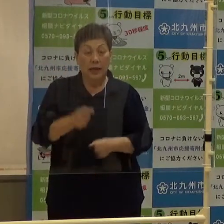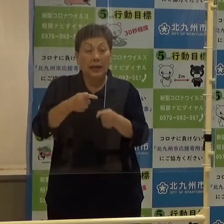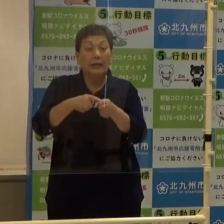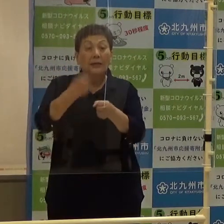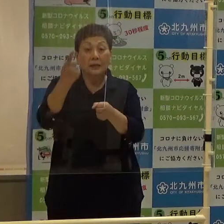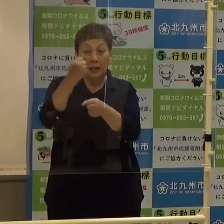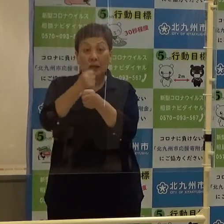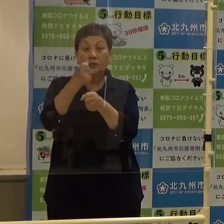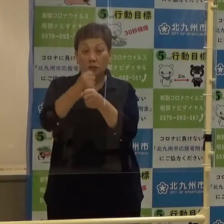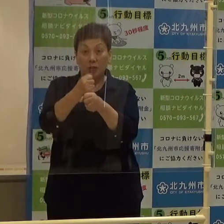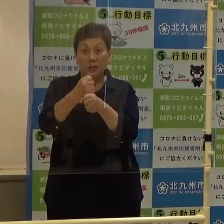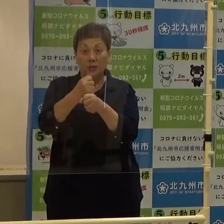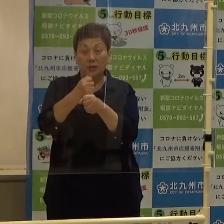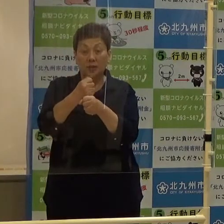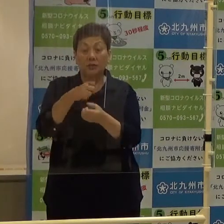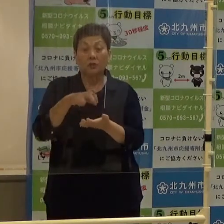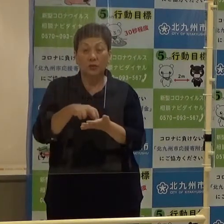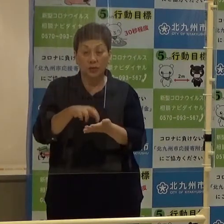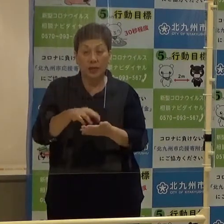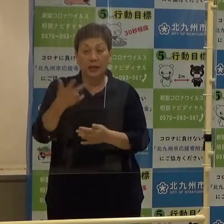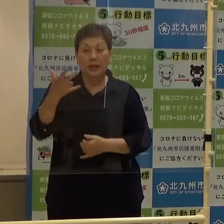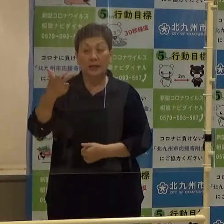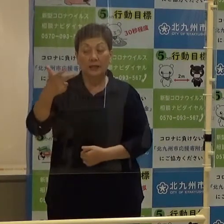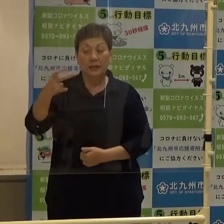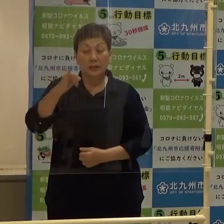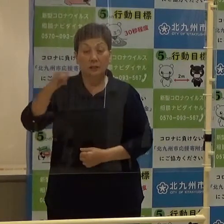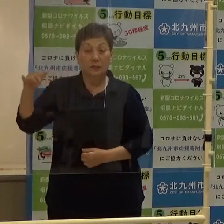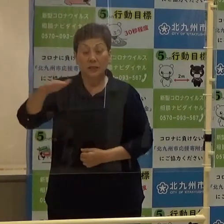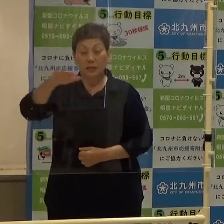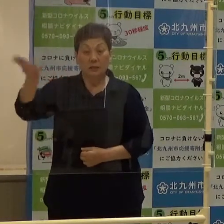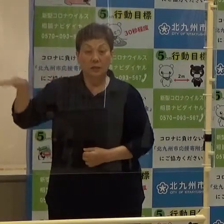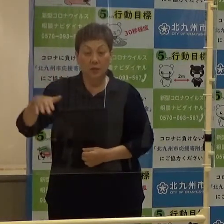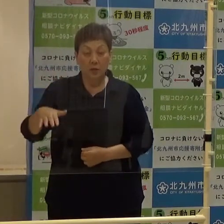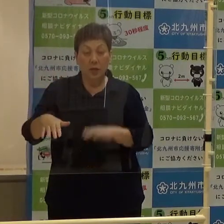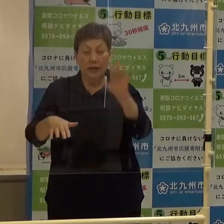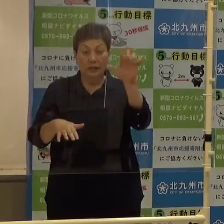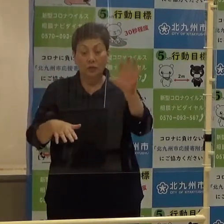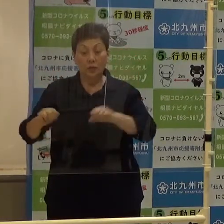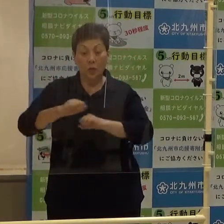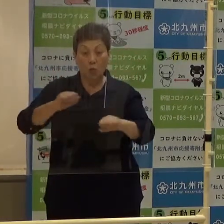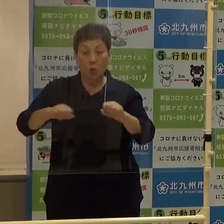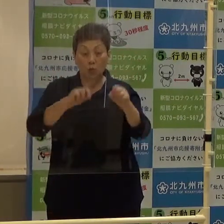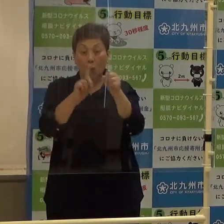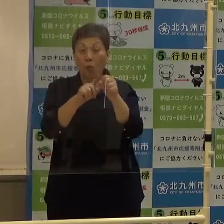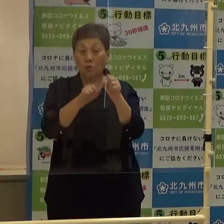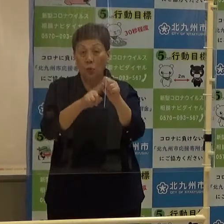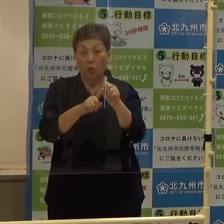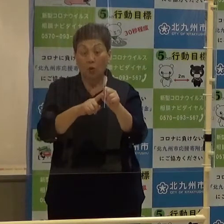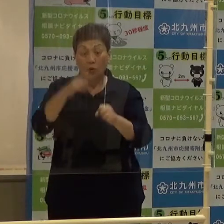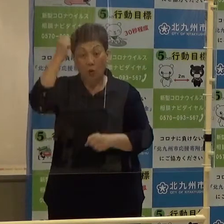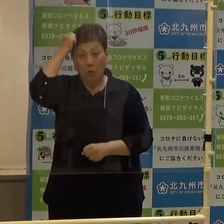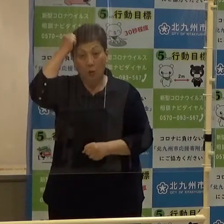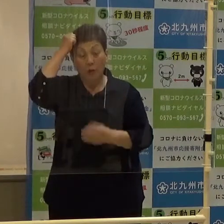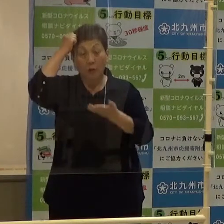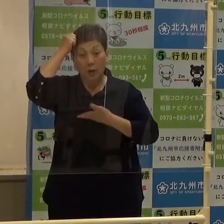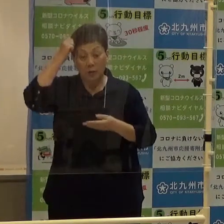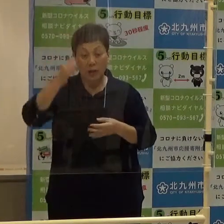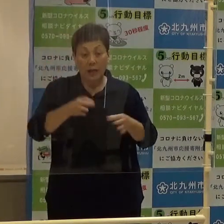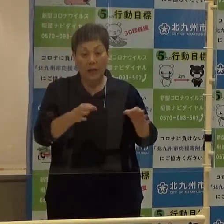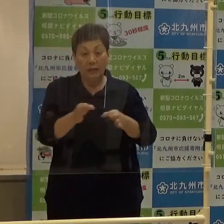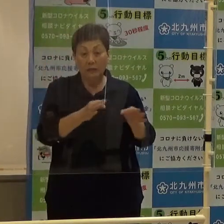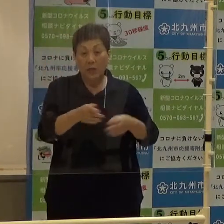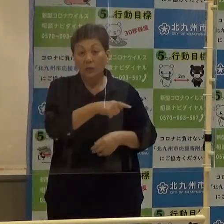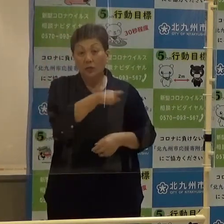け作りですよね。市民の皆様も5つの行動目標ということでご協力いただきますし、事業者の皆様